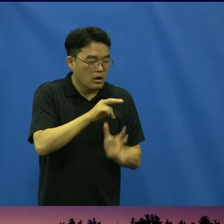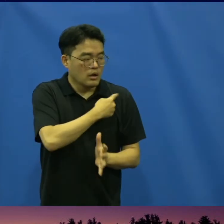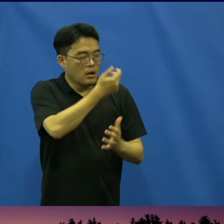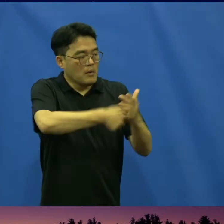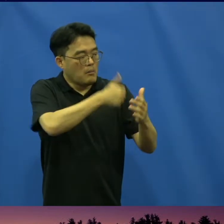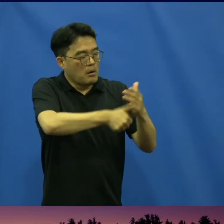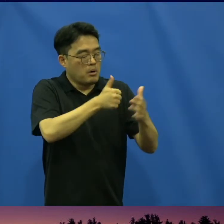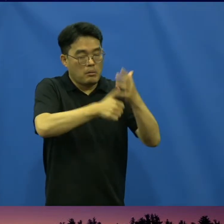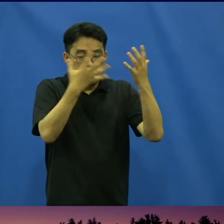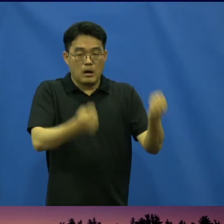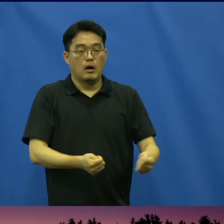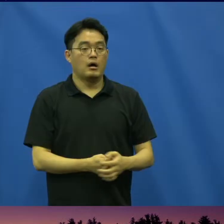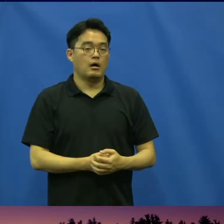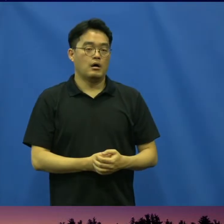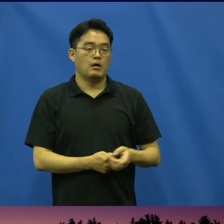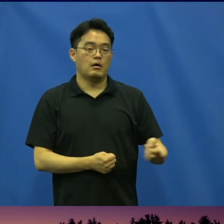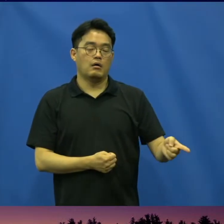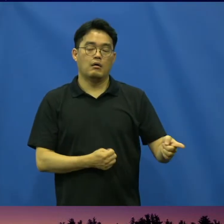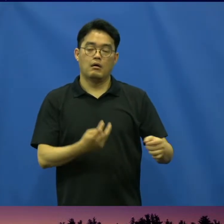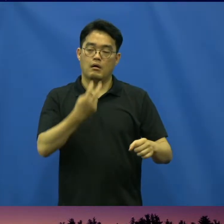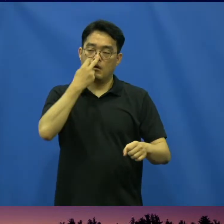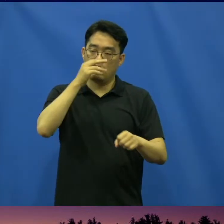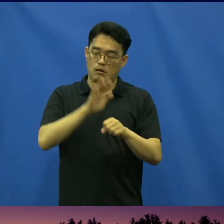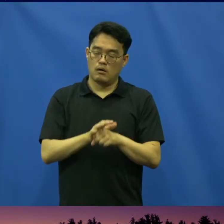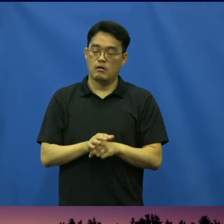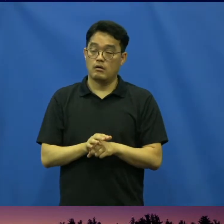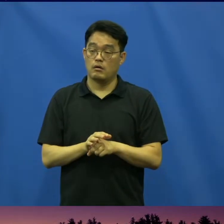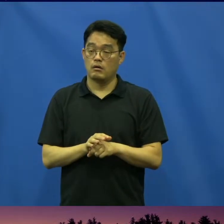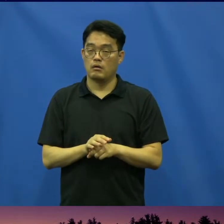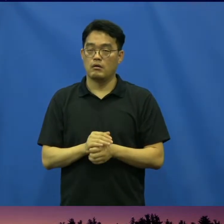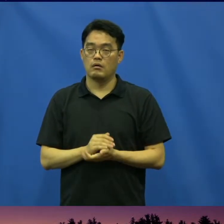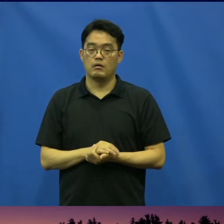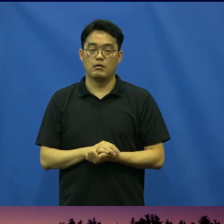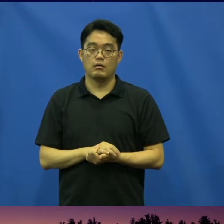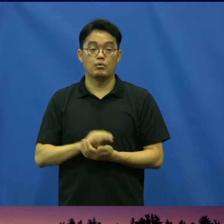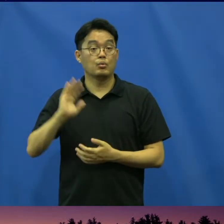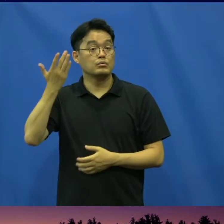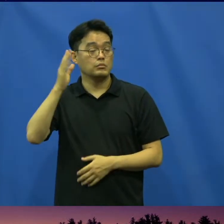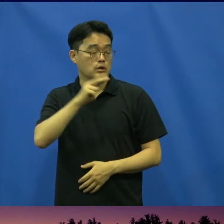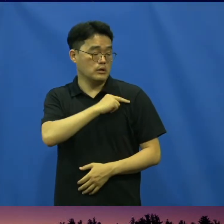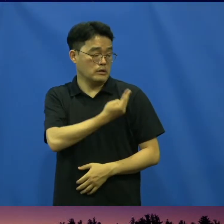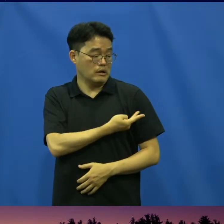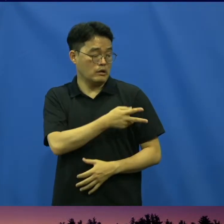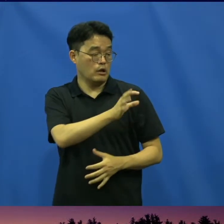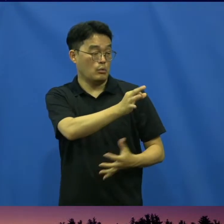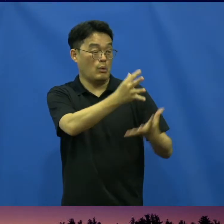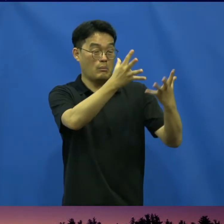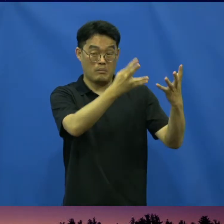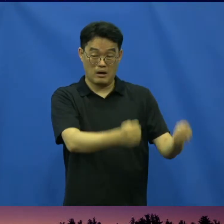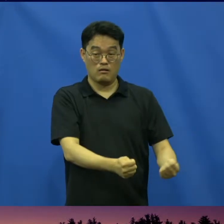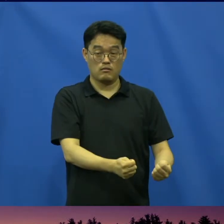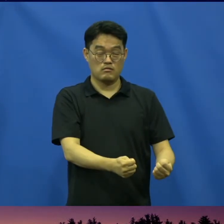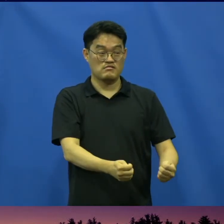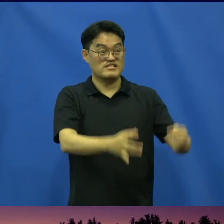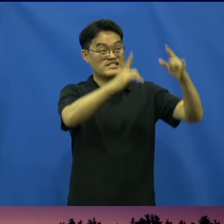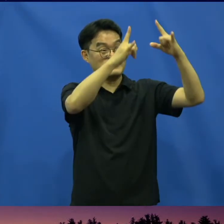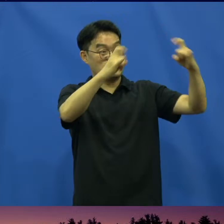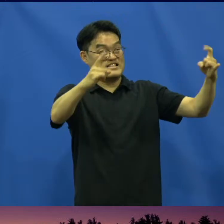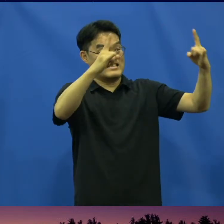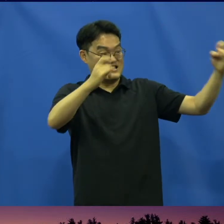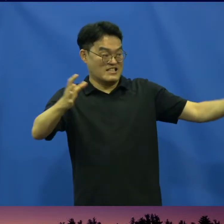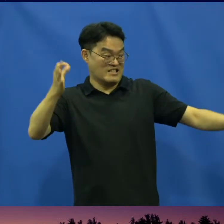너무너무 잘 돼요. 이단이 아직도. 오 요즘 뭐 이단은 돈도 많아요. 막 큰 건물도 사고 뭐 빌딩도 사고